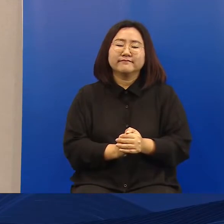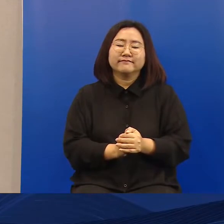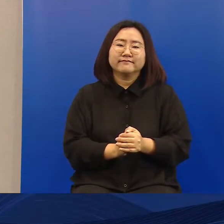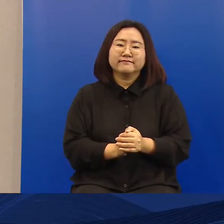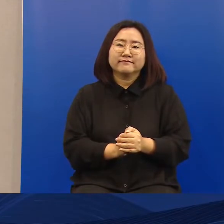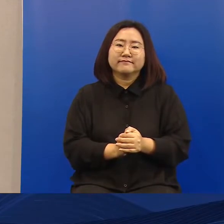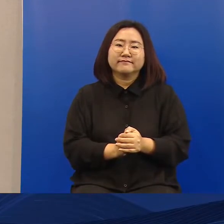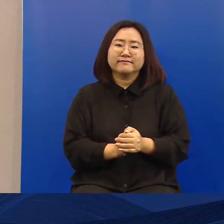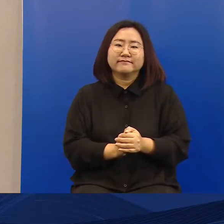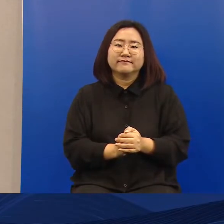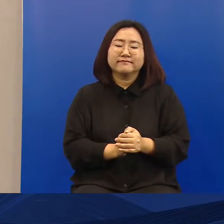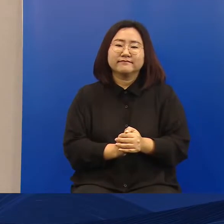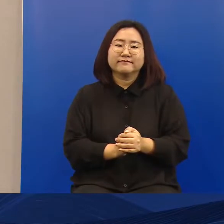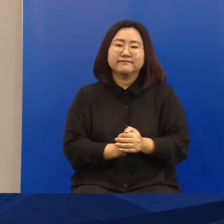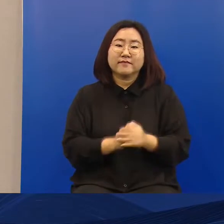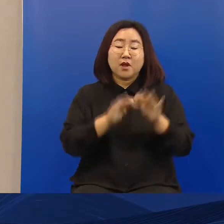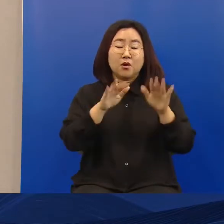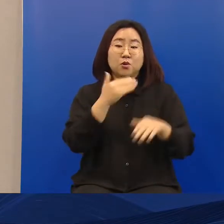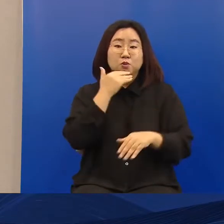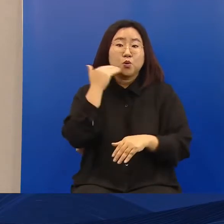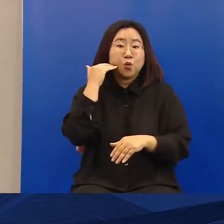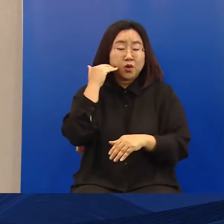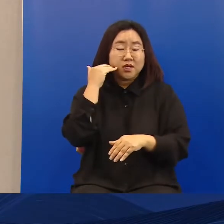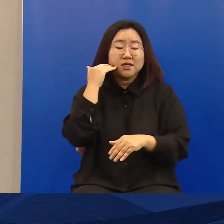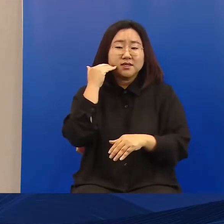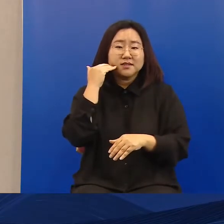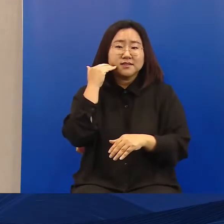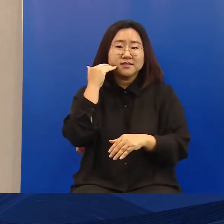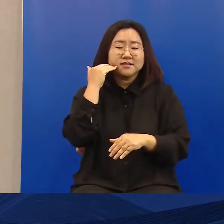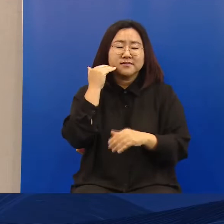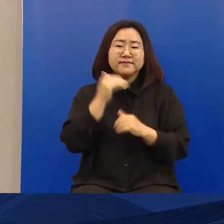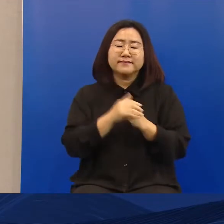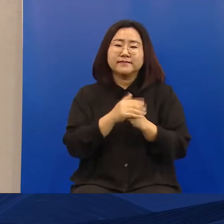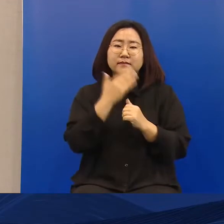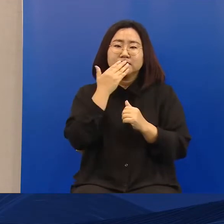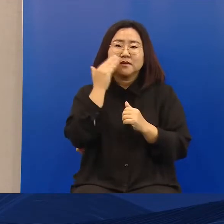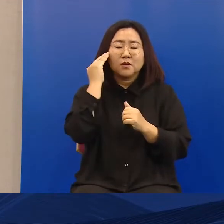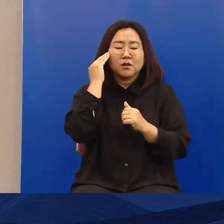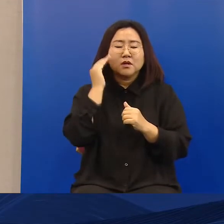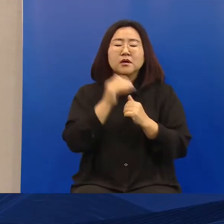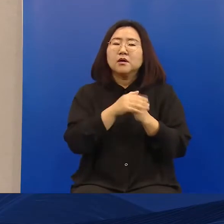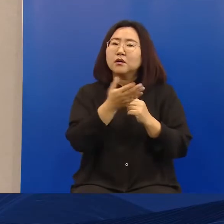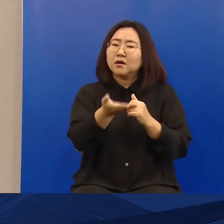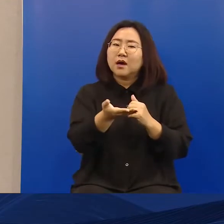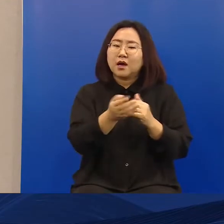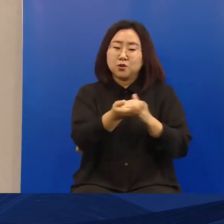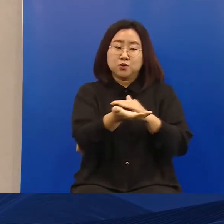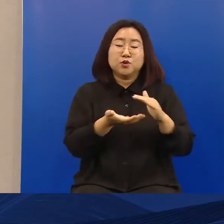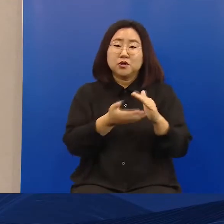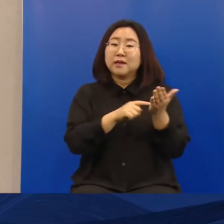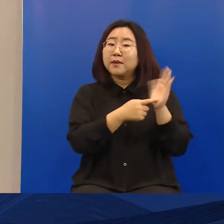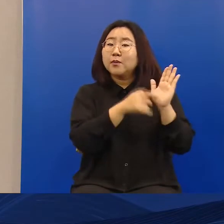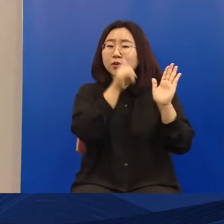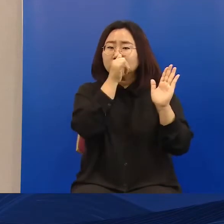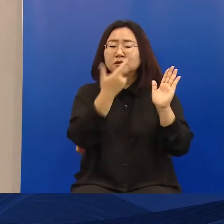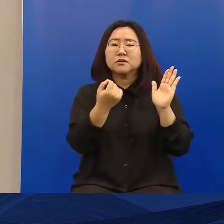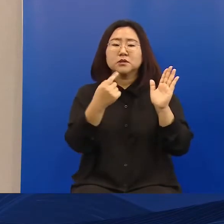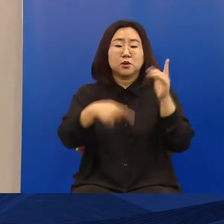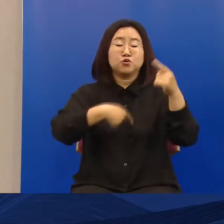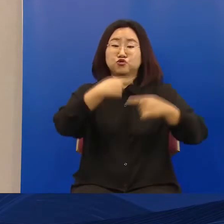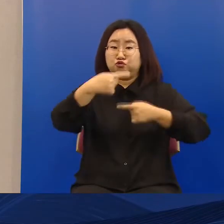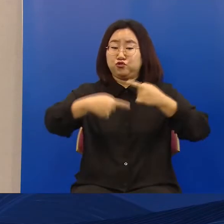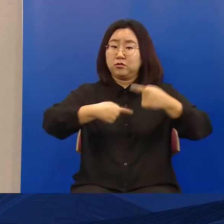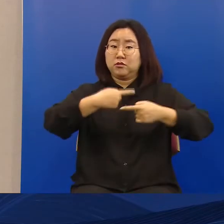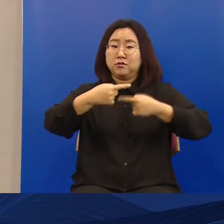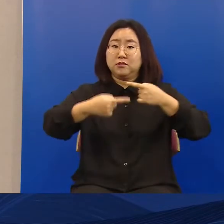보면 우리 농인들께서 우리 아까 발제도 얘기해 주셨듯이 이 수어라고